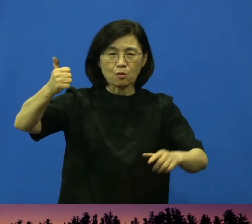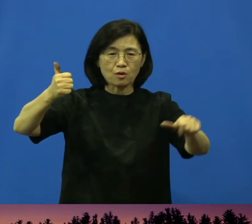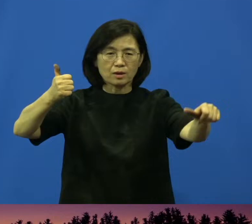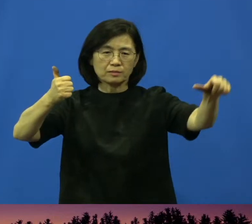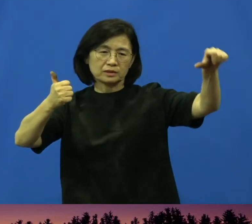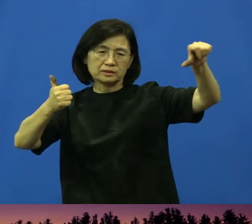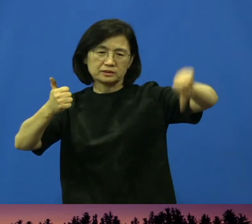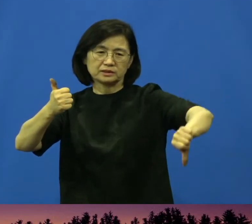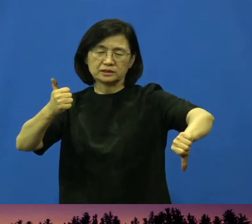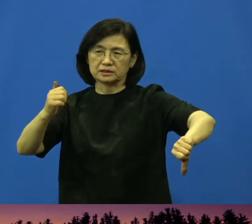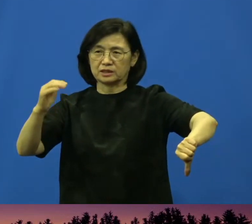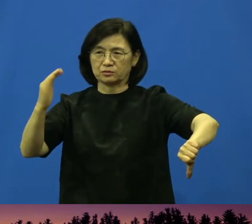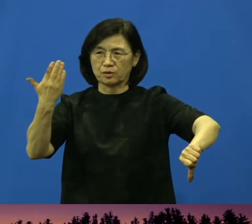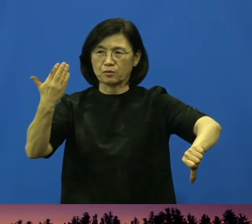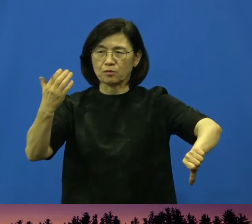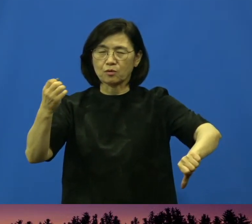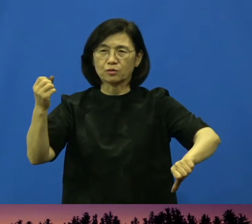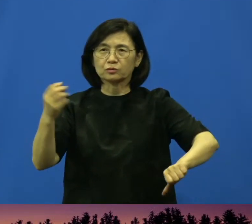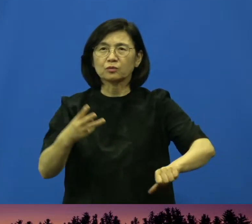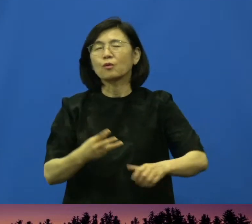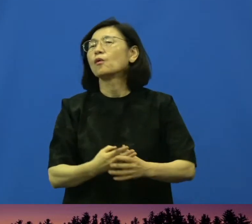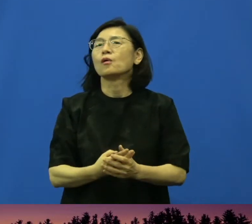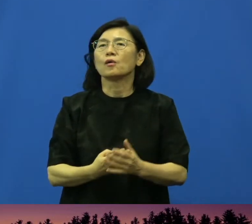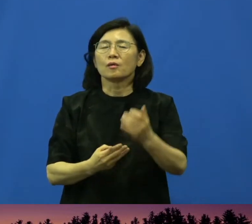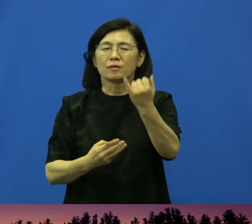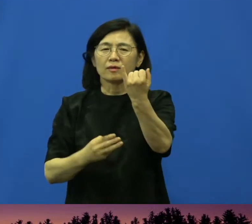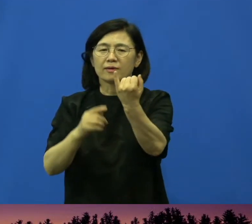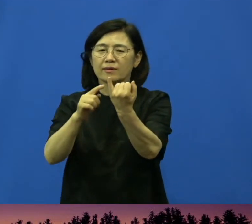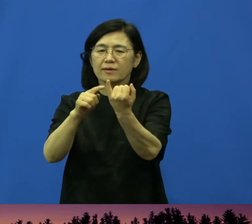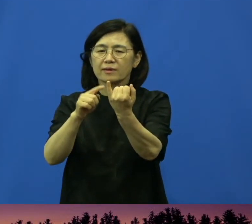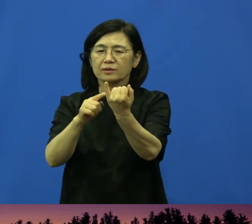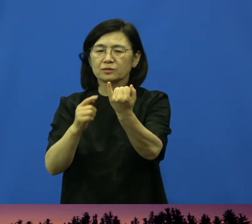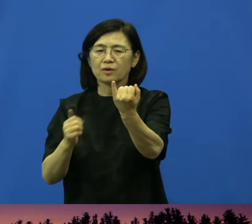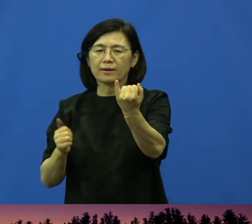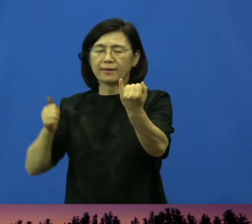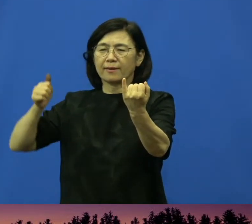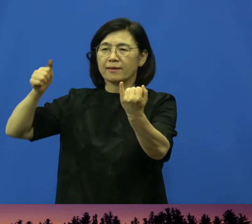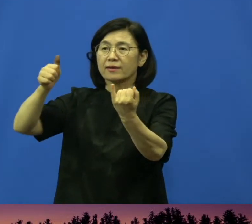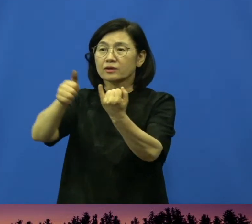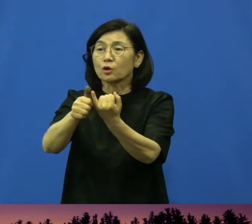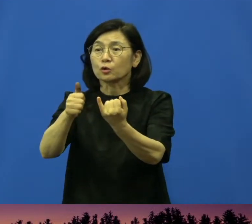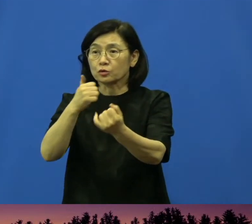이제 얻고 승리자로 성공한 사람으로 이제 출발해요.